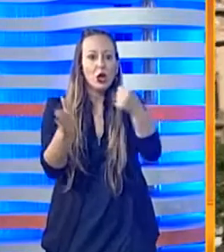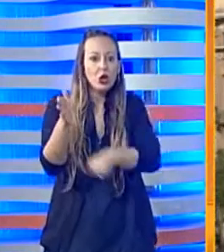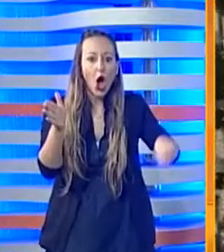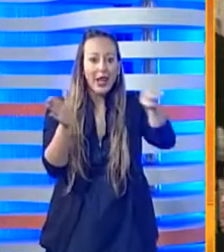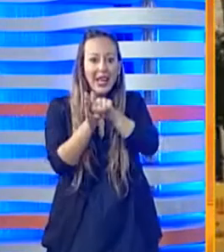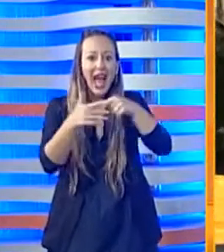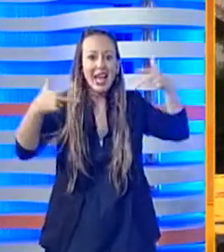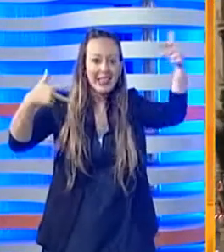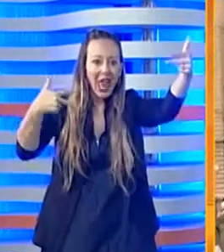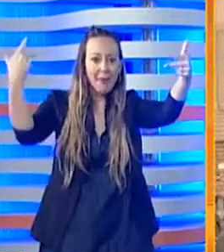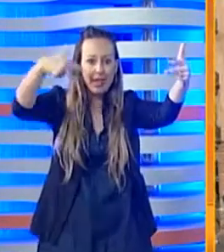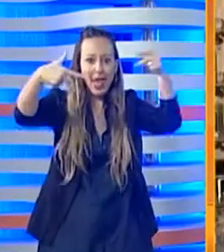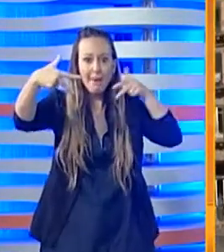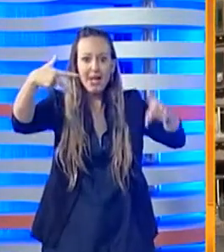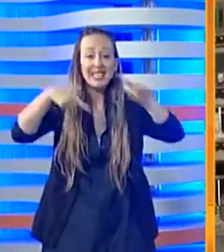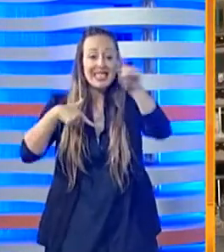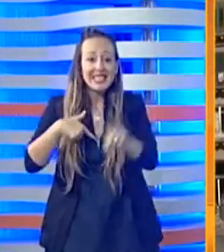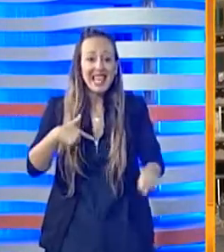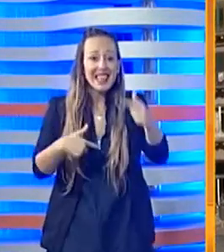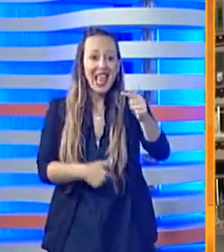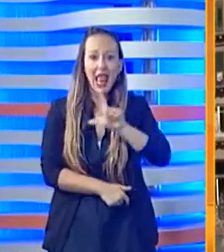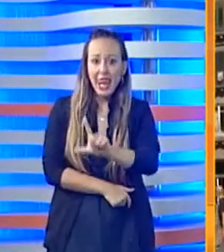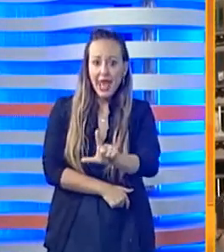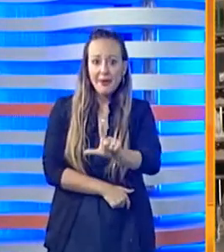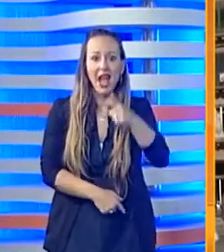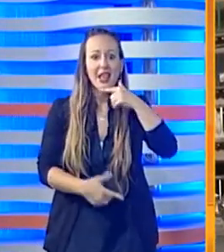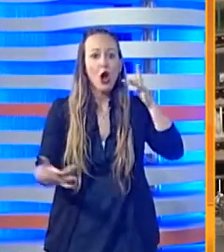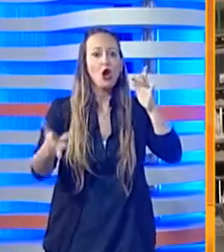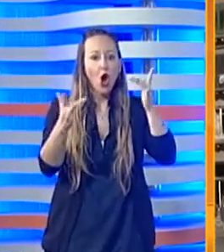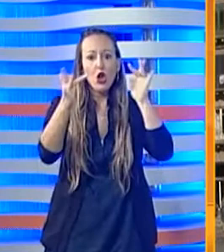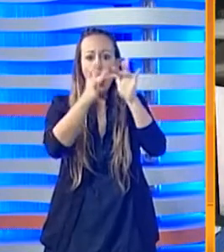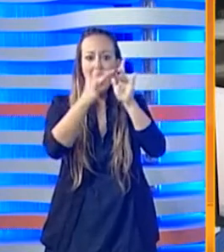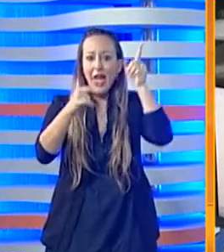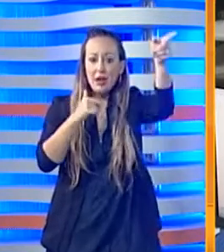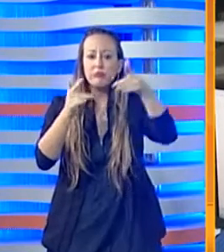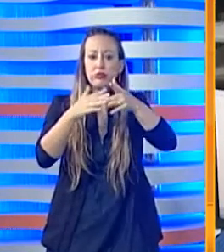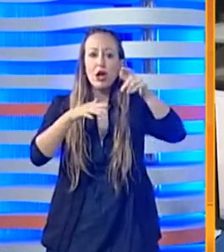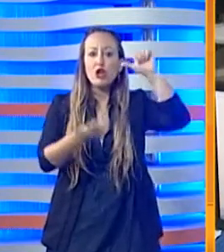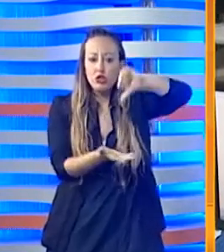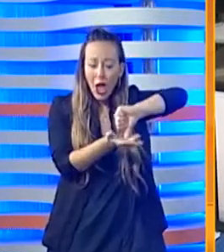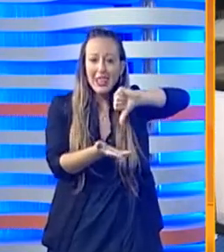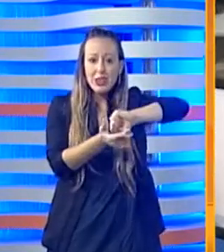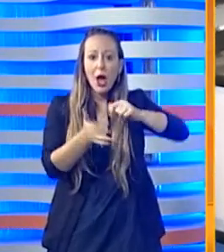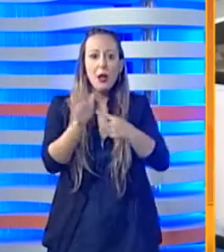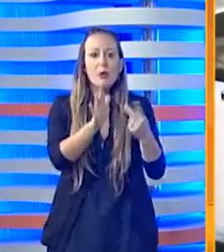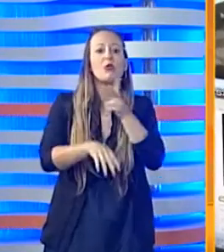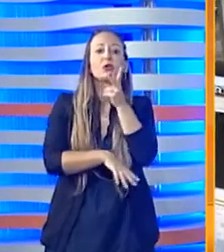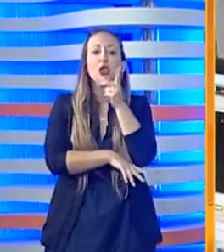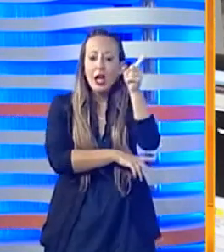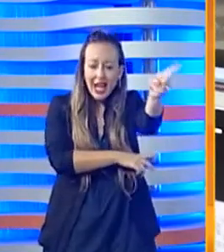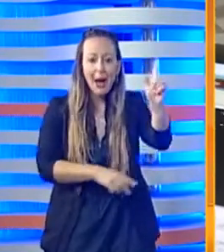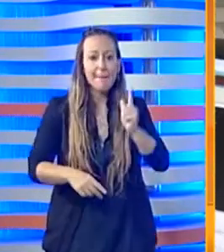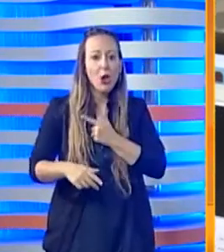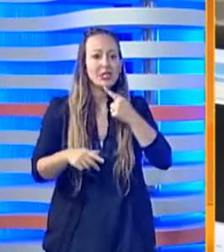entreranno nella zona a traffico limitato in centro storico. Le telecamere della